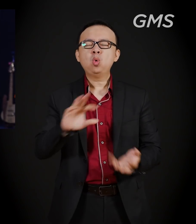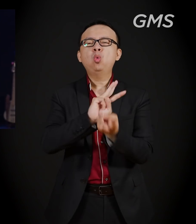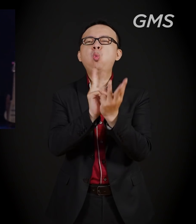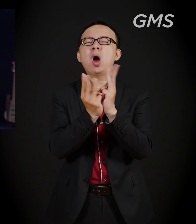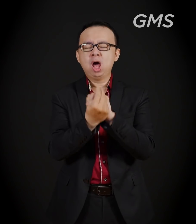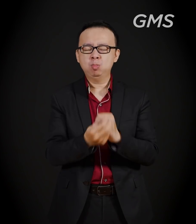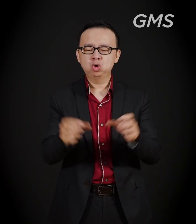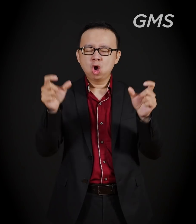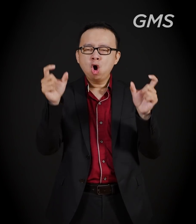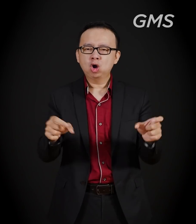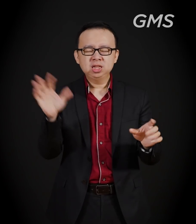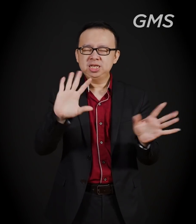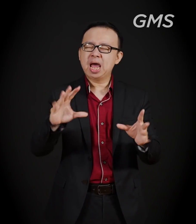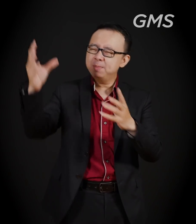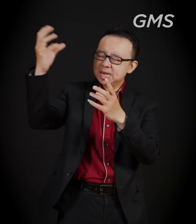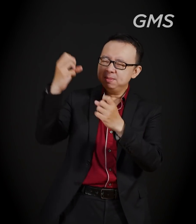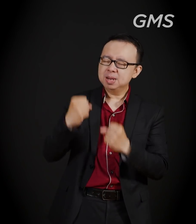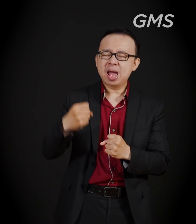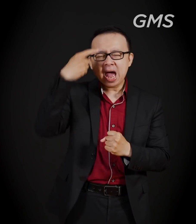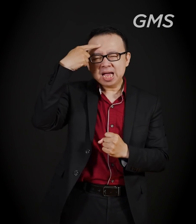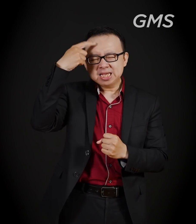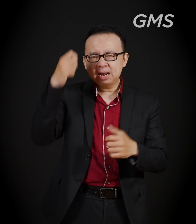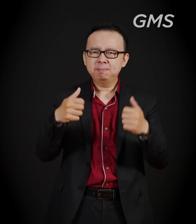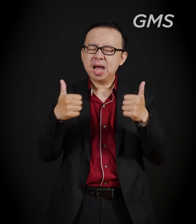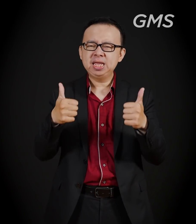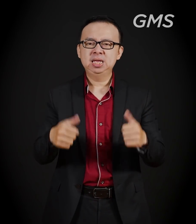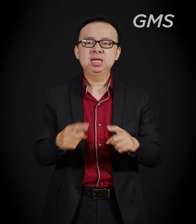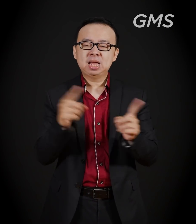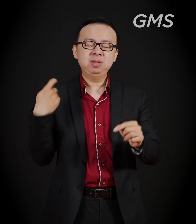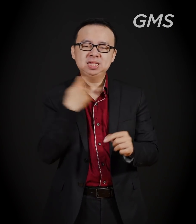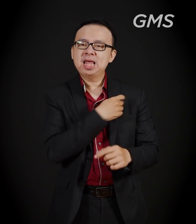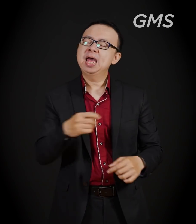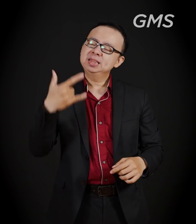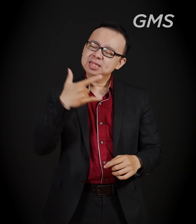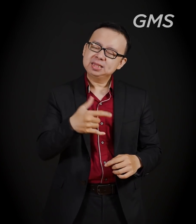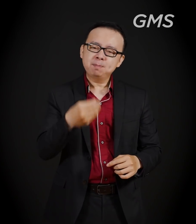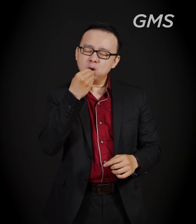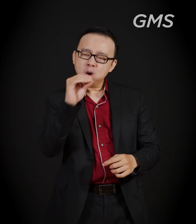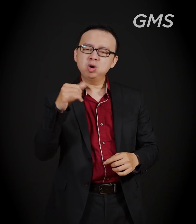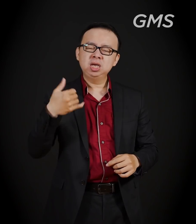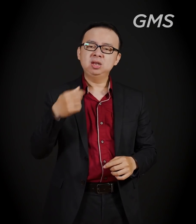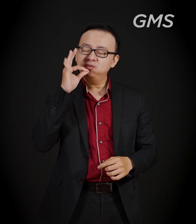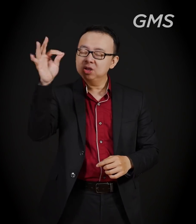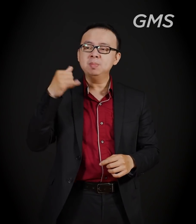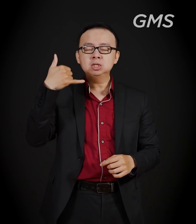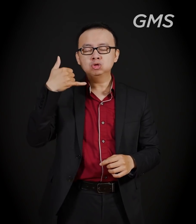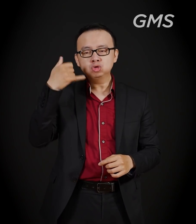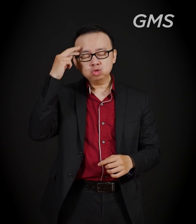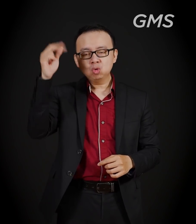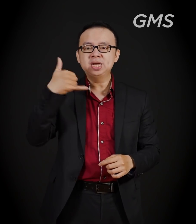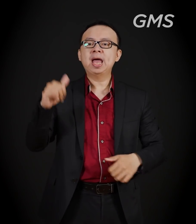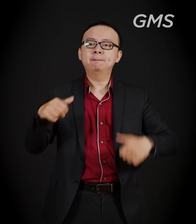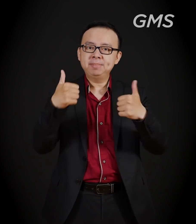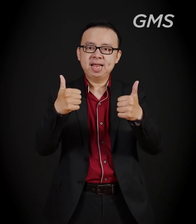lagi menerima ajaran sehat. Tapi mereka akan mengumpulkan guru-guru menurut kehendaknya. Untuk memuaskan